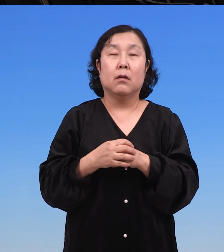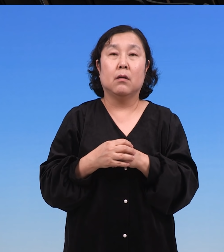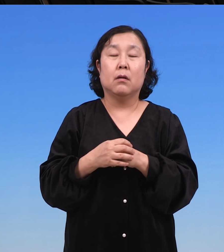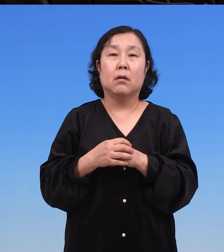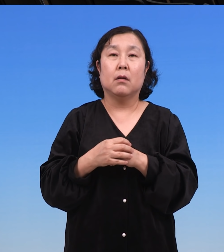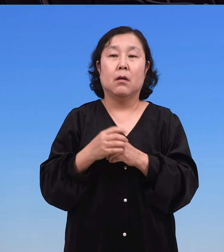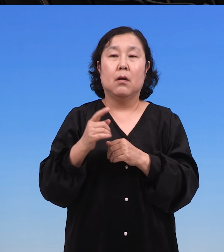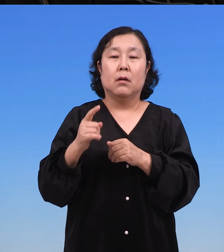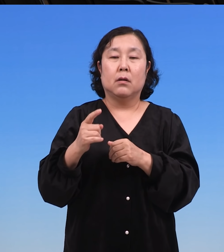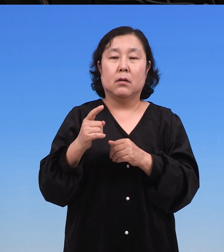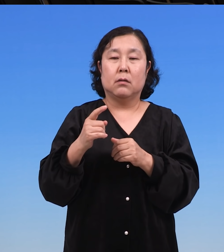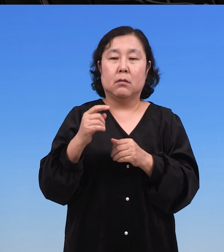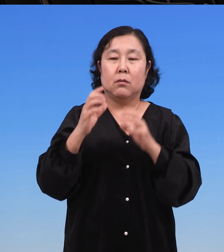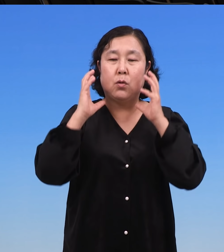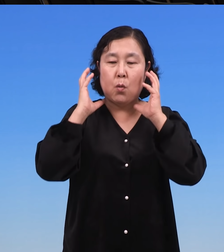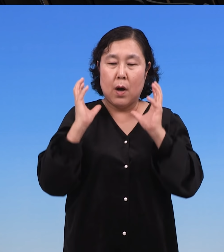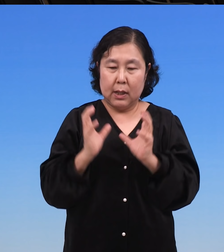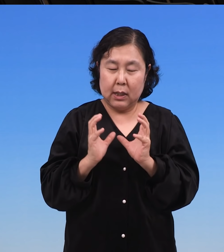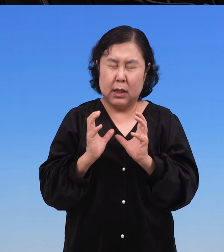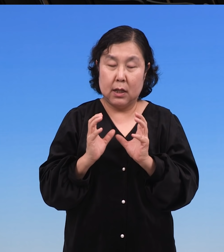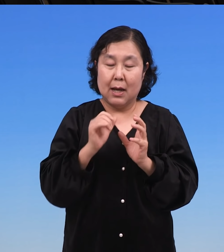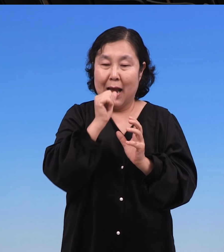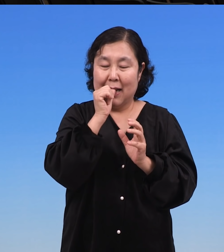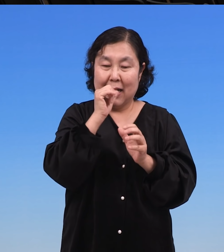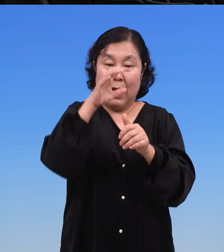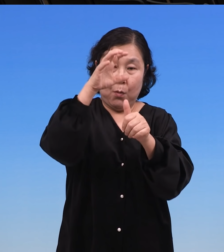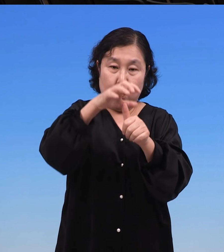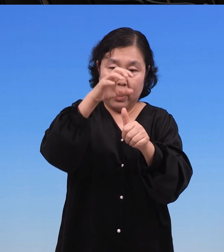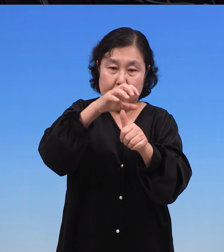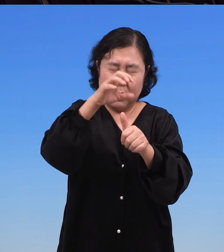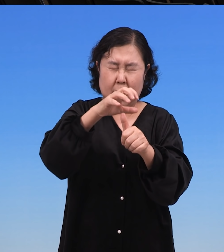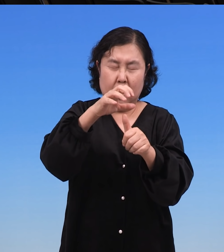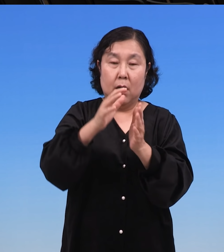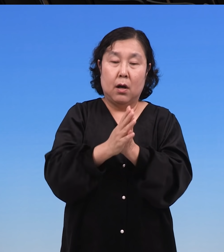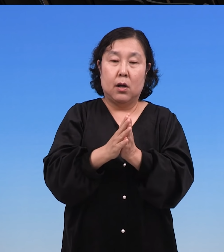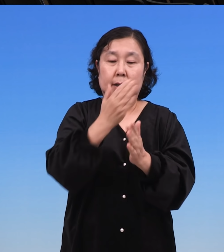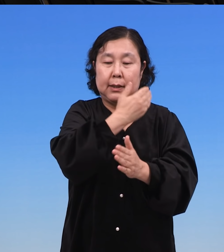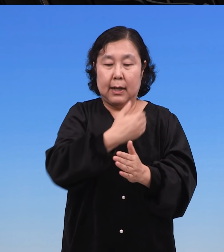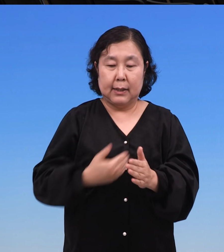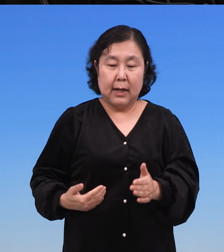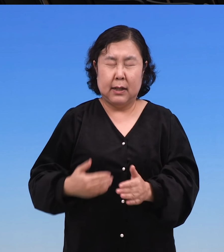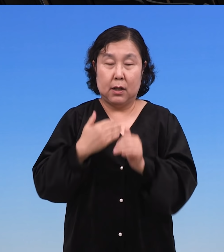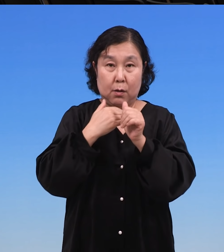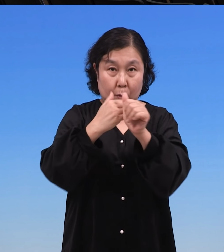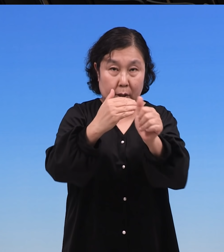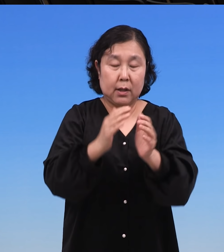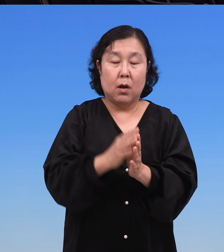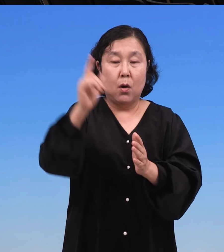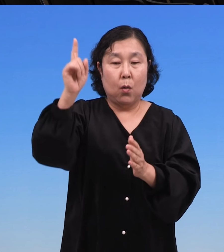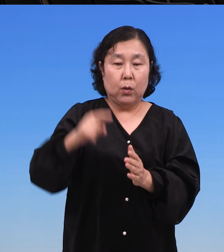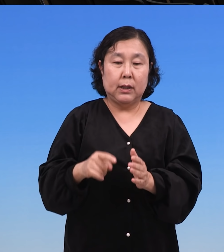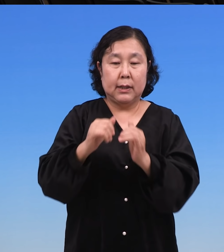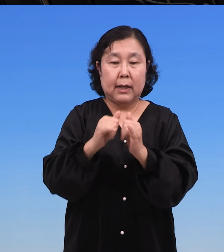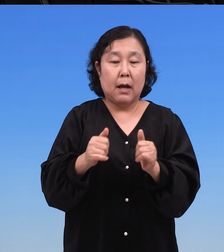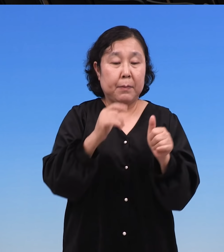하신 일을 듣고 제자들을 보내어 예수께 여짜오되 오실 그이가 당신이오니까 우리가 다른